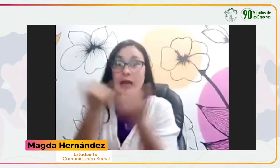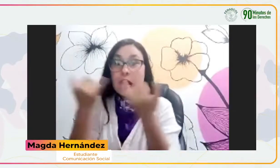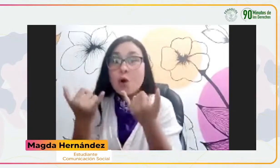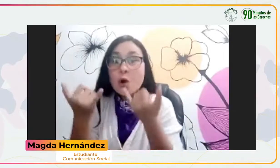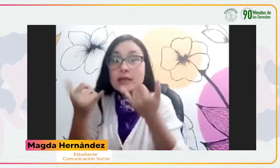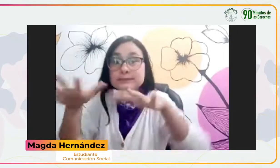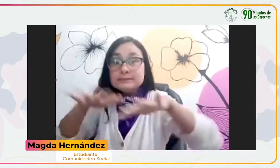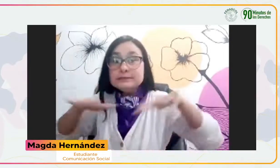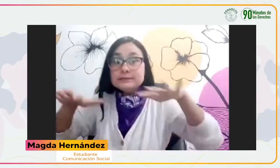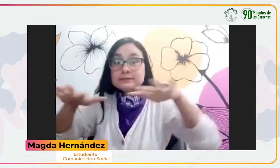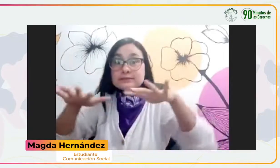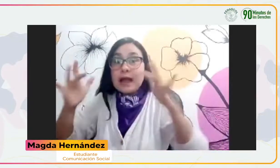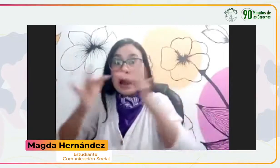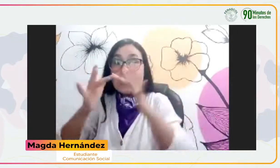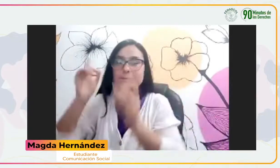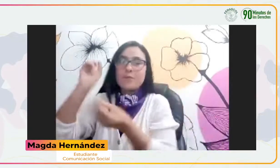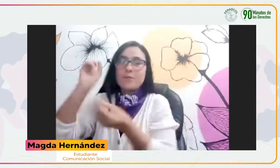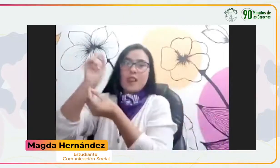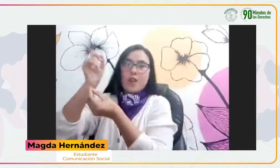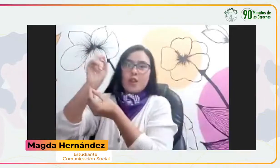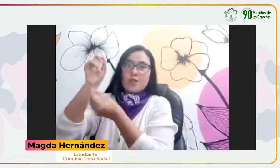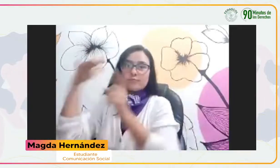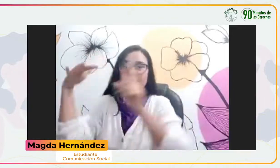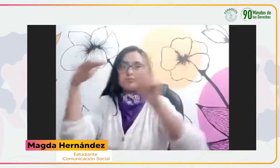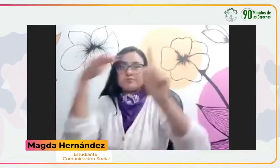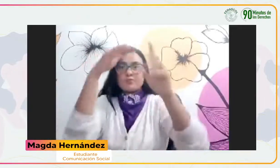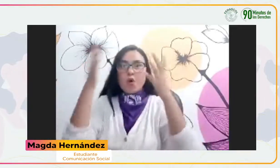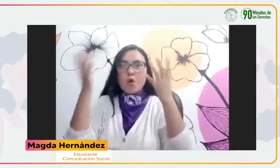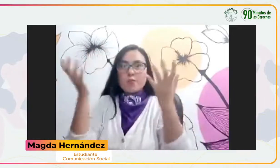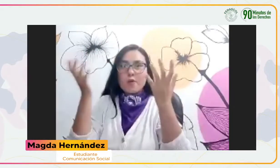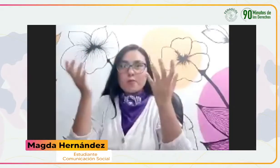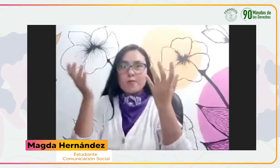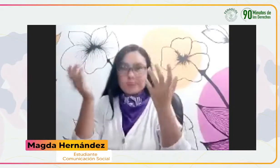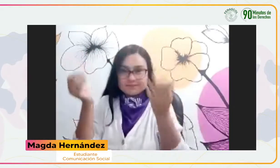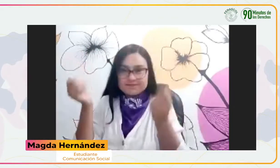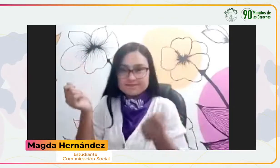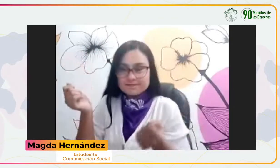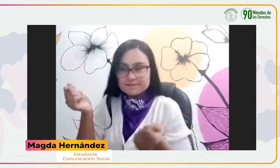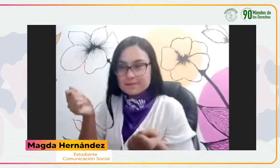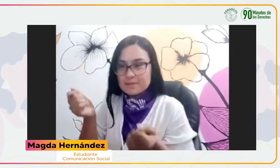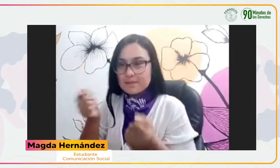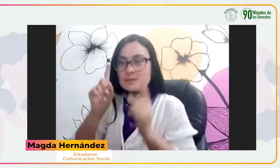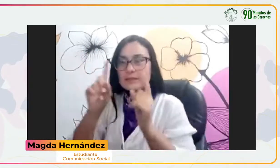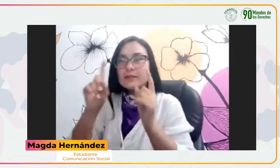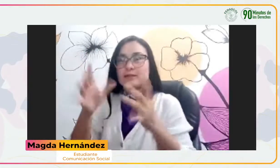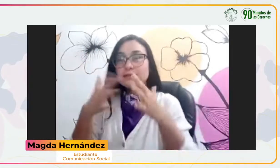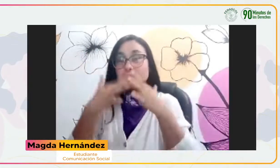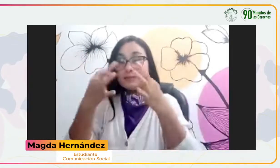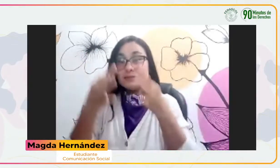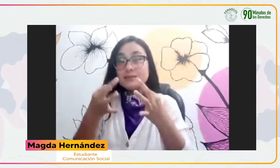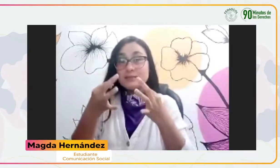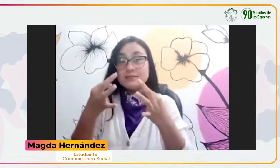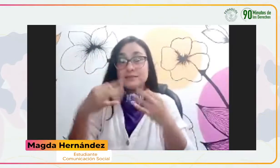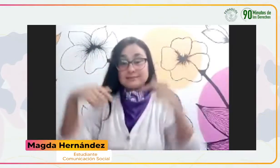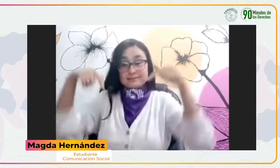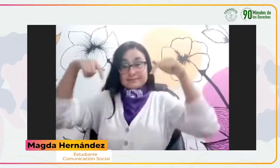podamos tener un debate que se trate de violencia. En estos momentos, pues estamos en un espacio sobre